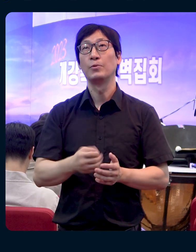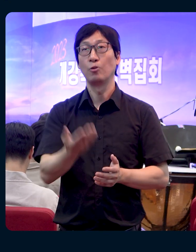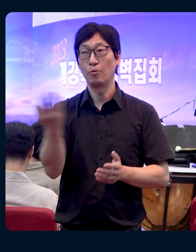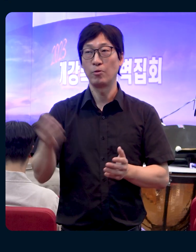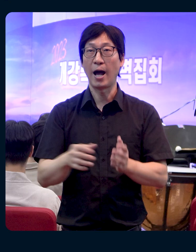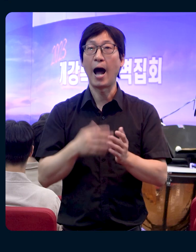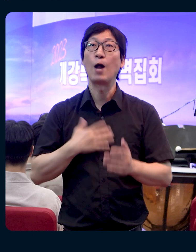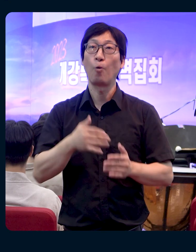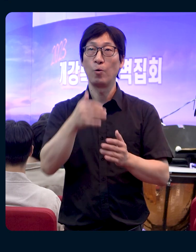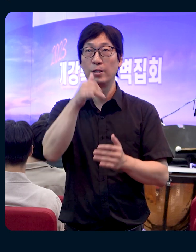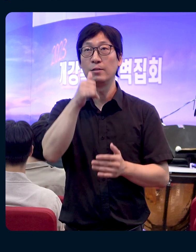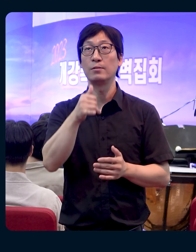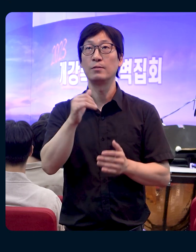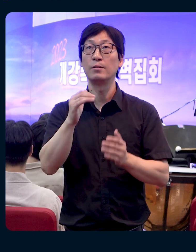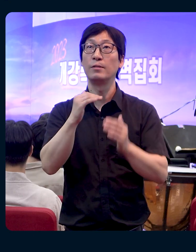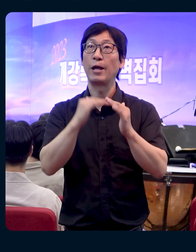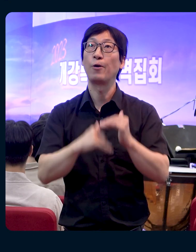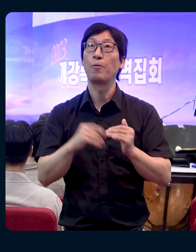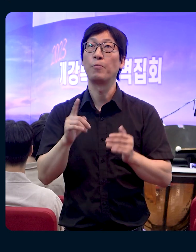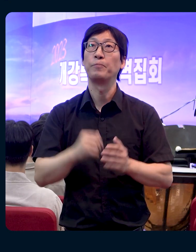예화 중에만 예화겠지만